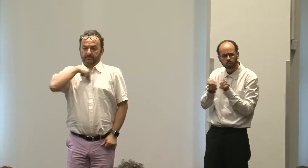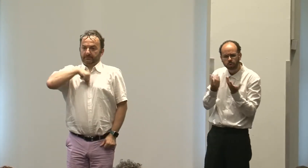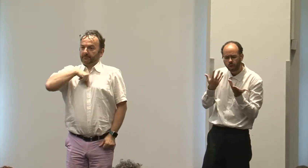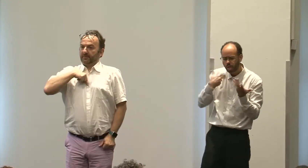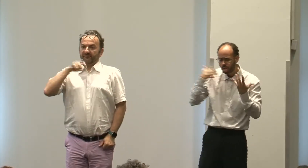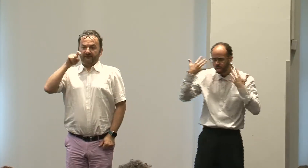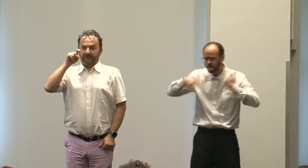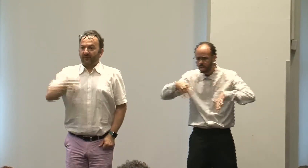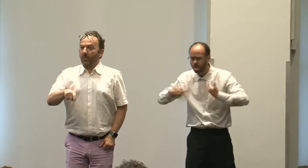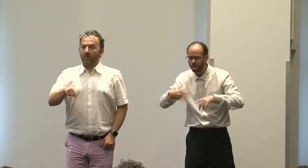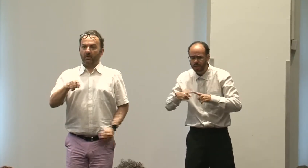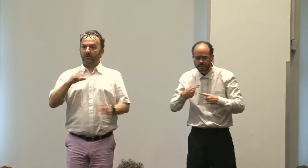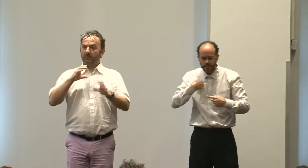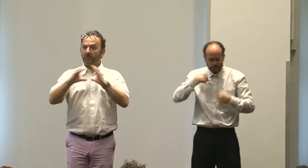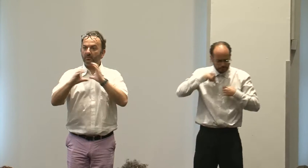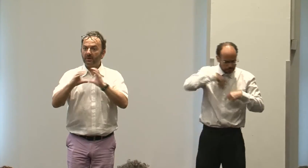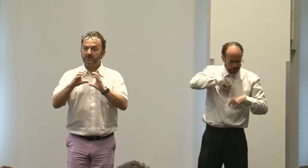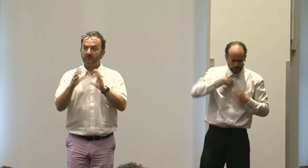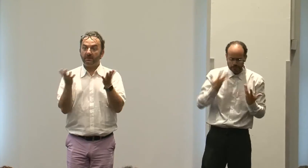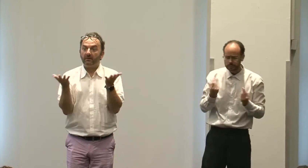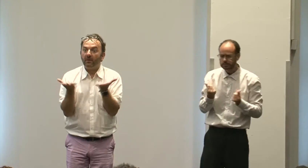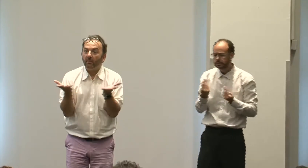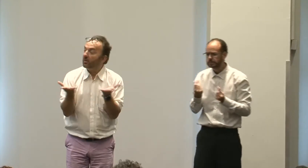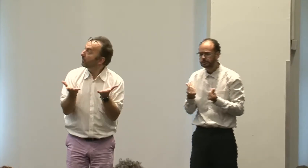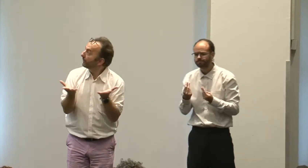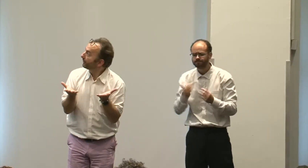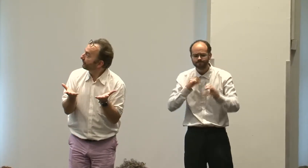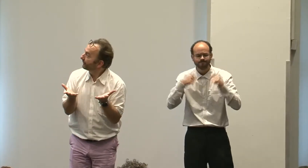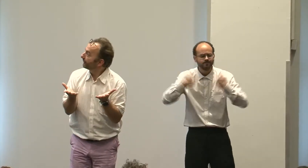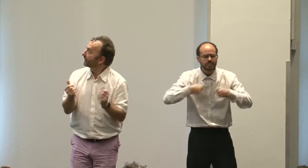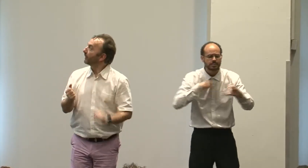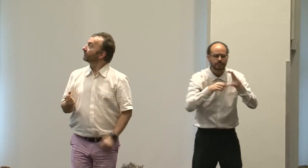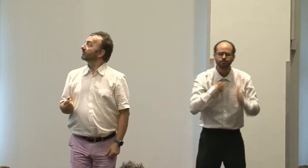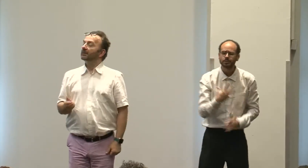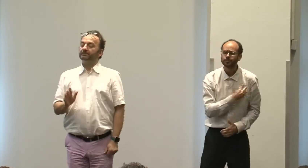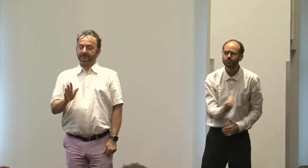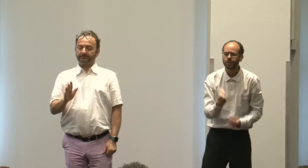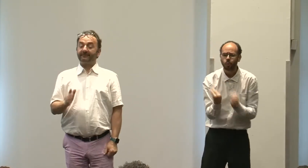A minha mãe ficou mesmo preocupada, se sentindo